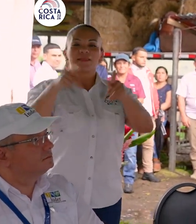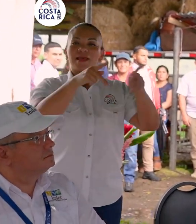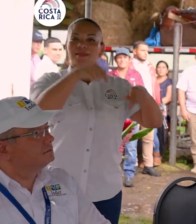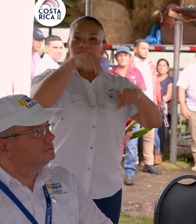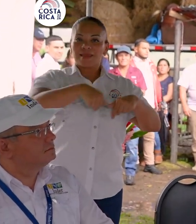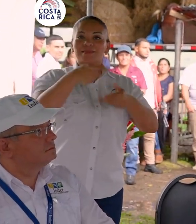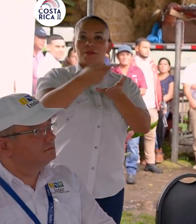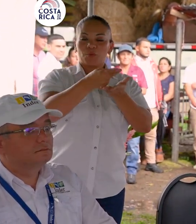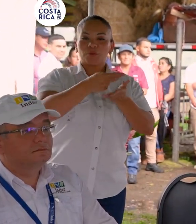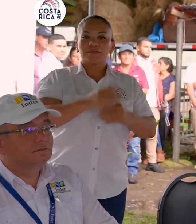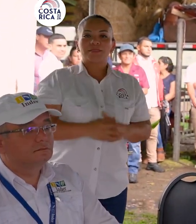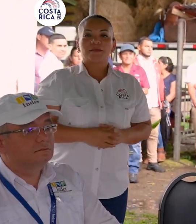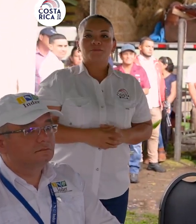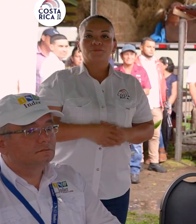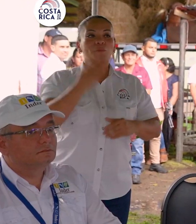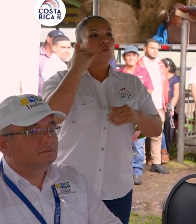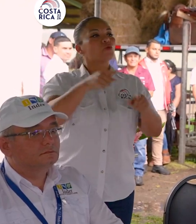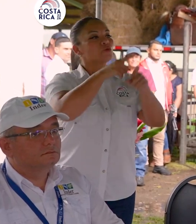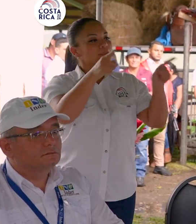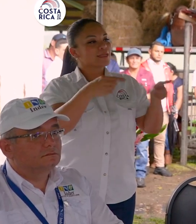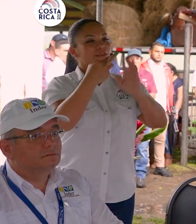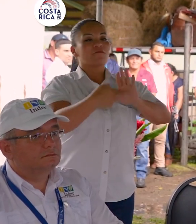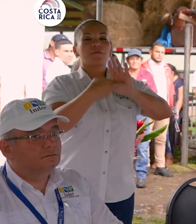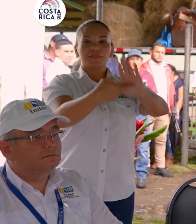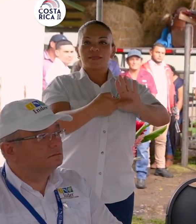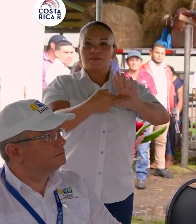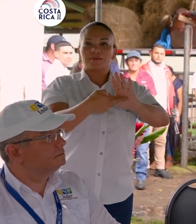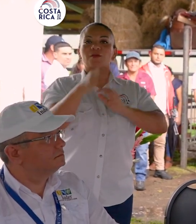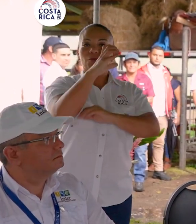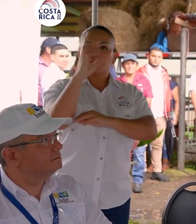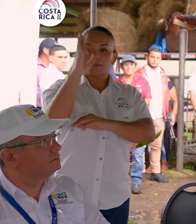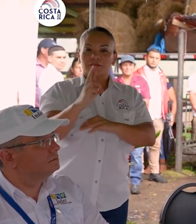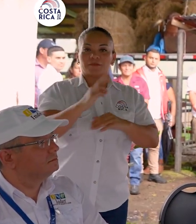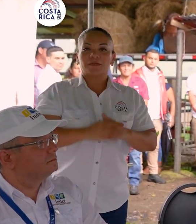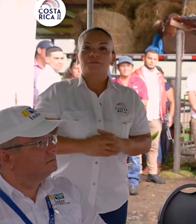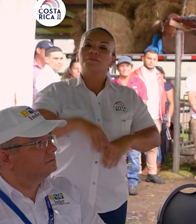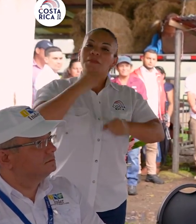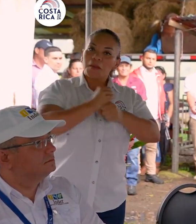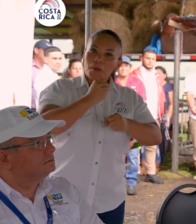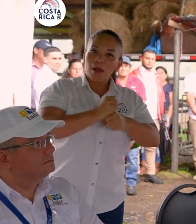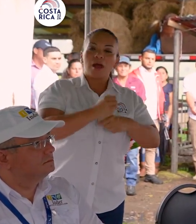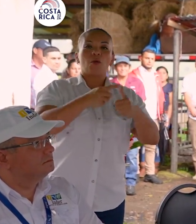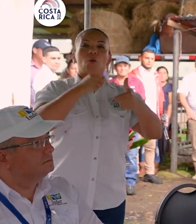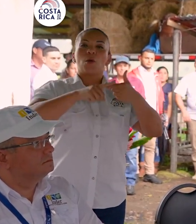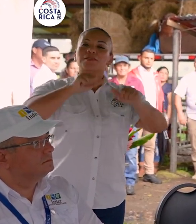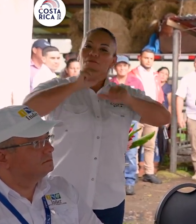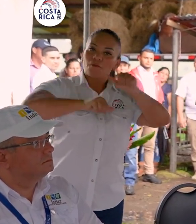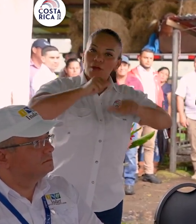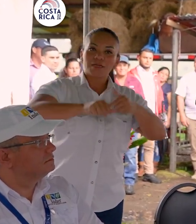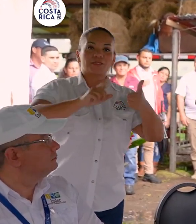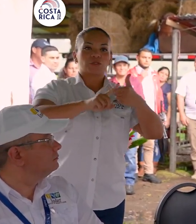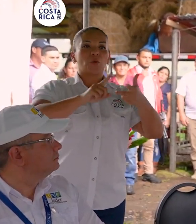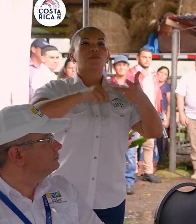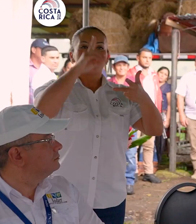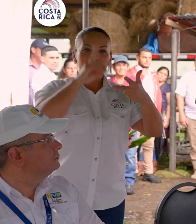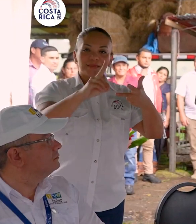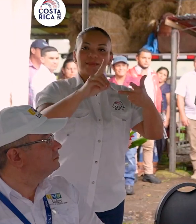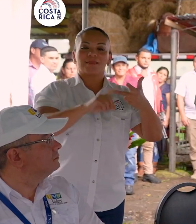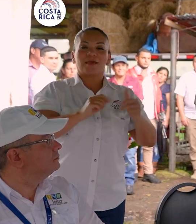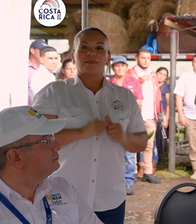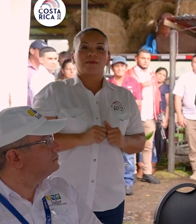esta provincia porque ustedes representan lo que es Costa Rica, trabajo, esfuerzo,